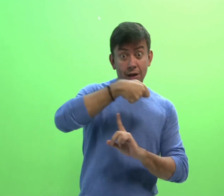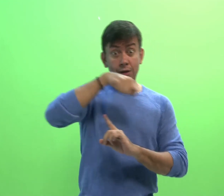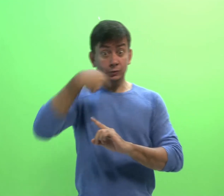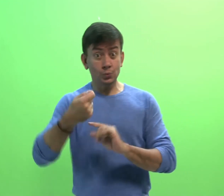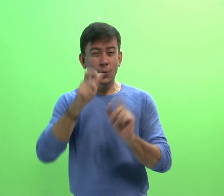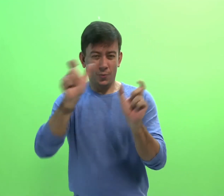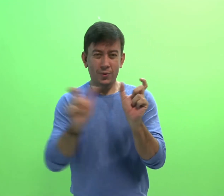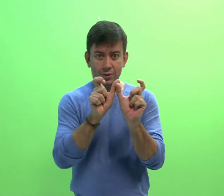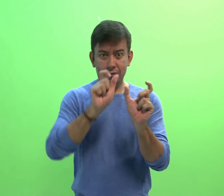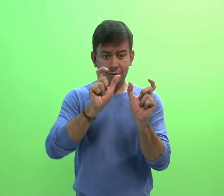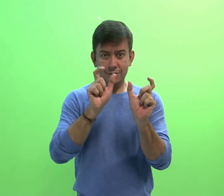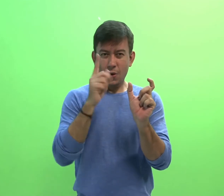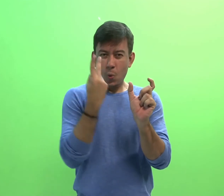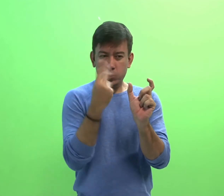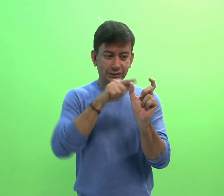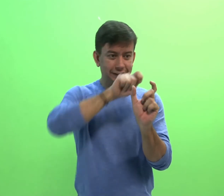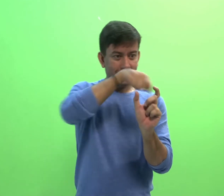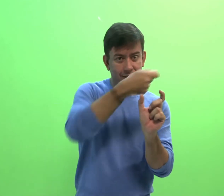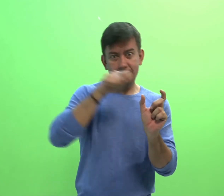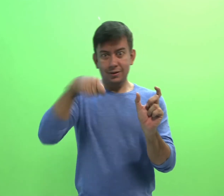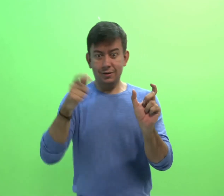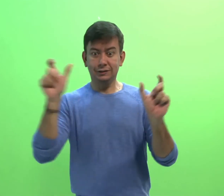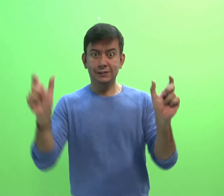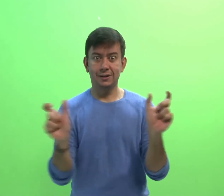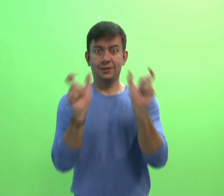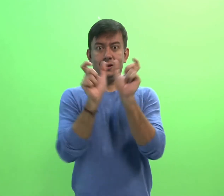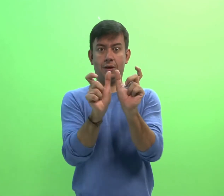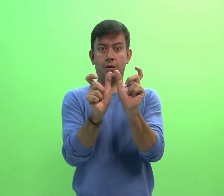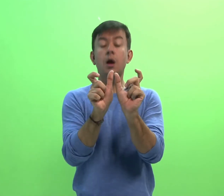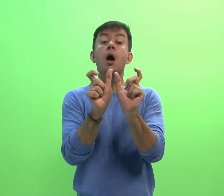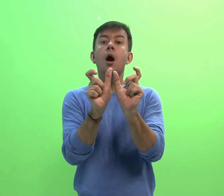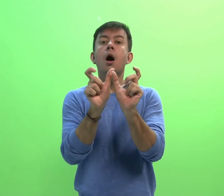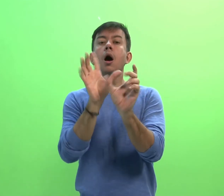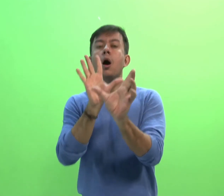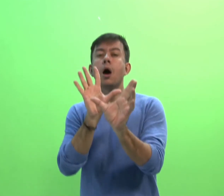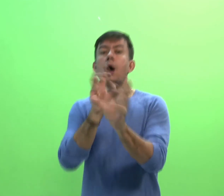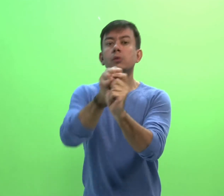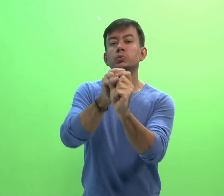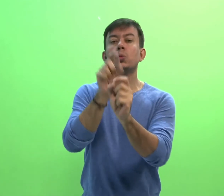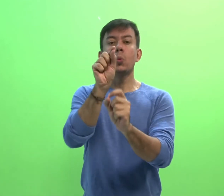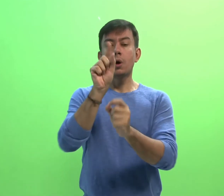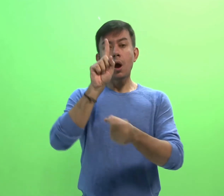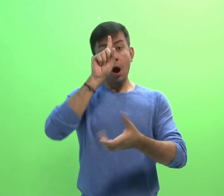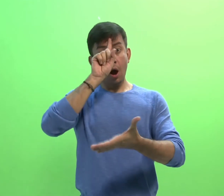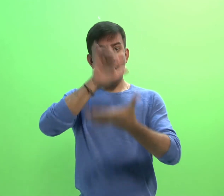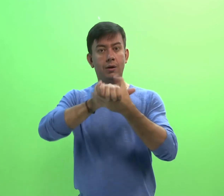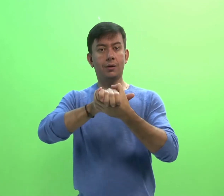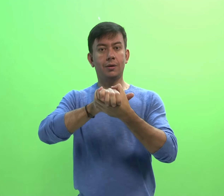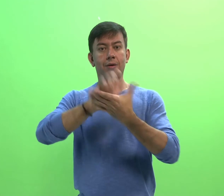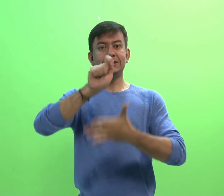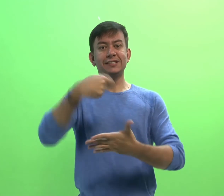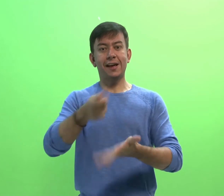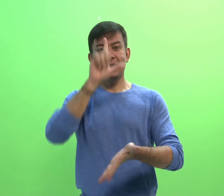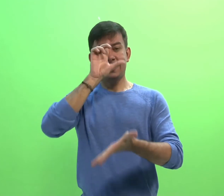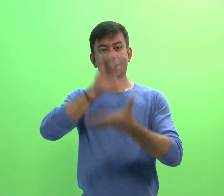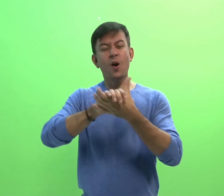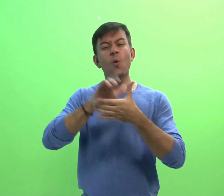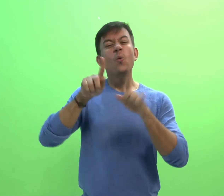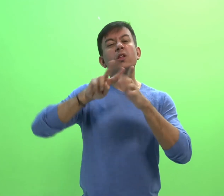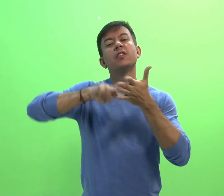ele se tornou composto. E aconteceu esse sinal. Como se fosse eu acredito em língua de sinais